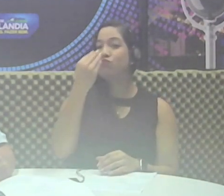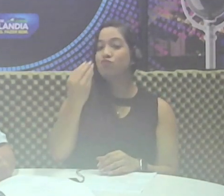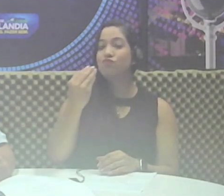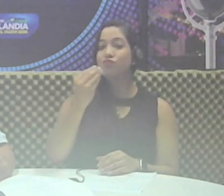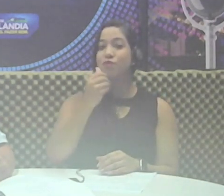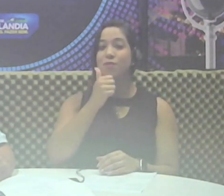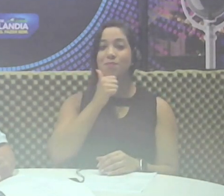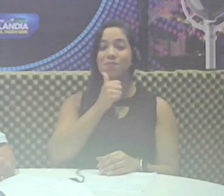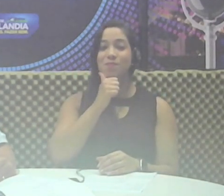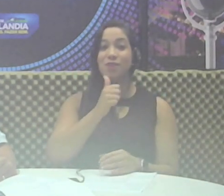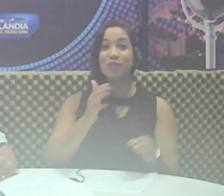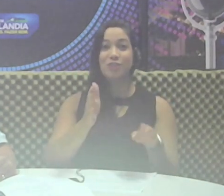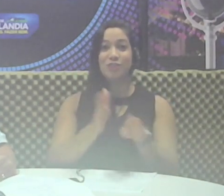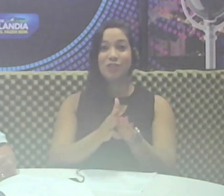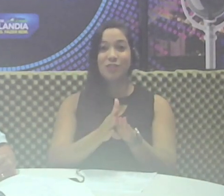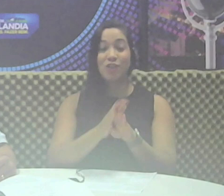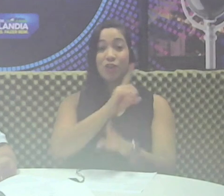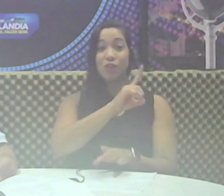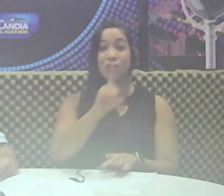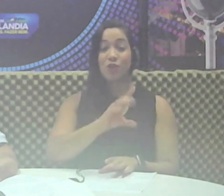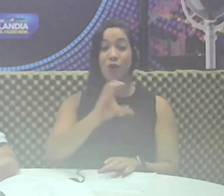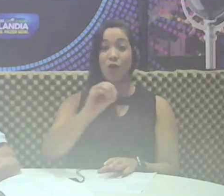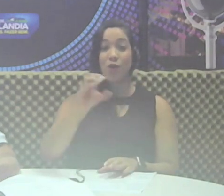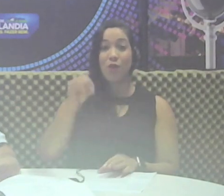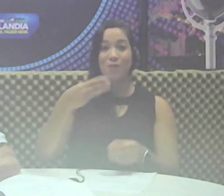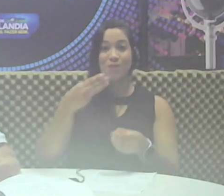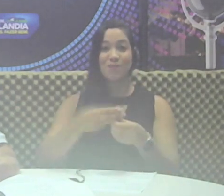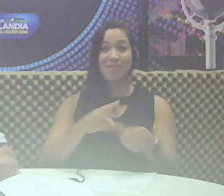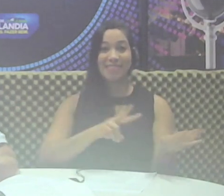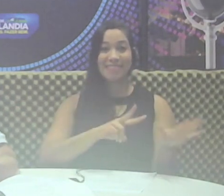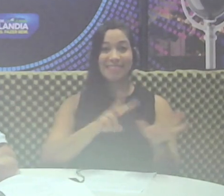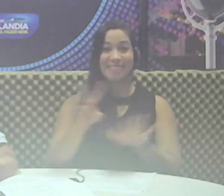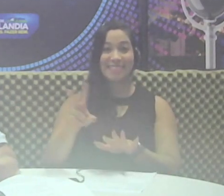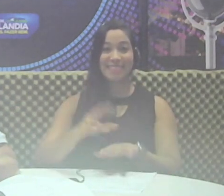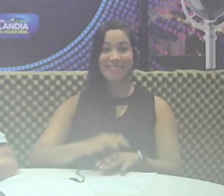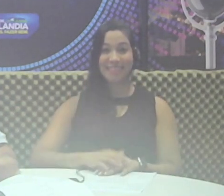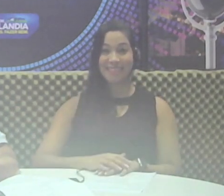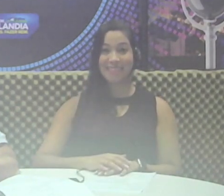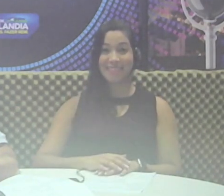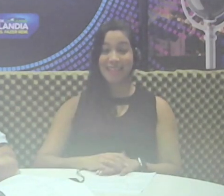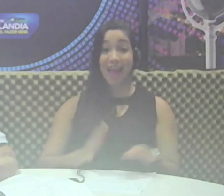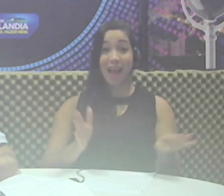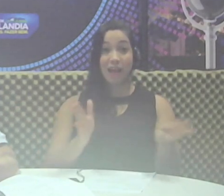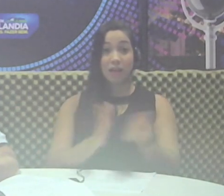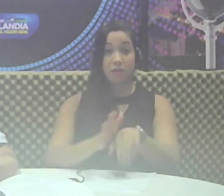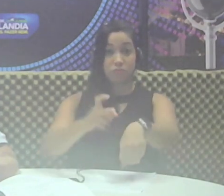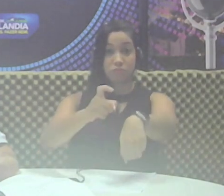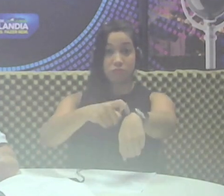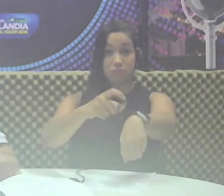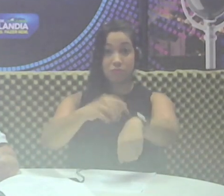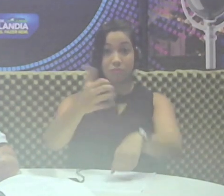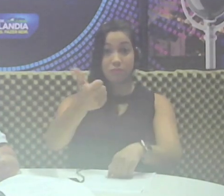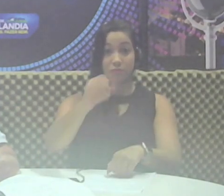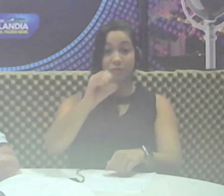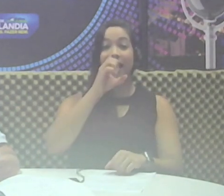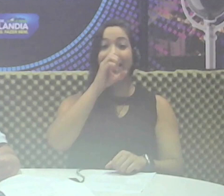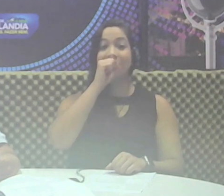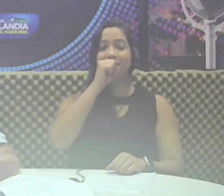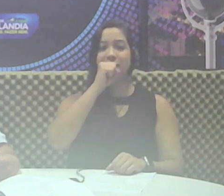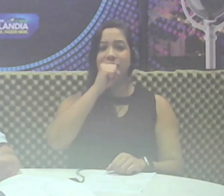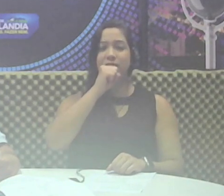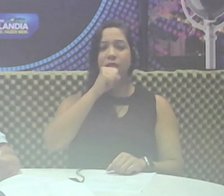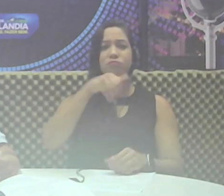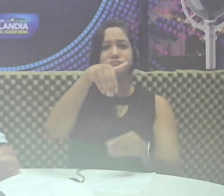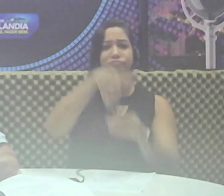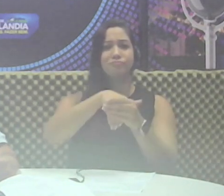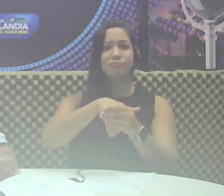ao Zoológico Municipal esta semana. Até às 10 horas deste sábado, é possível votar em um dos quatro